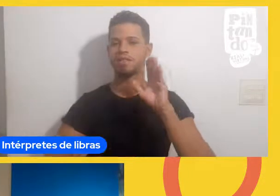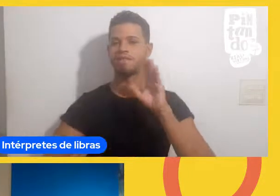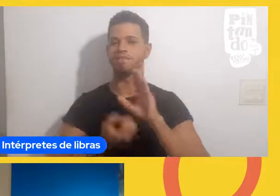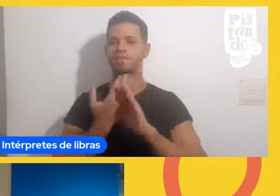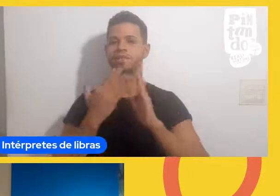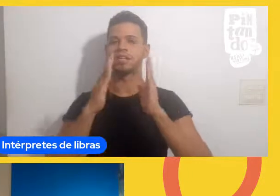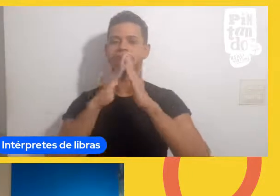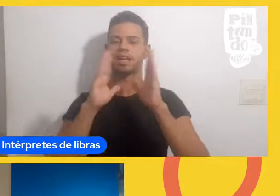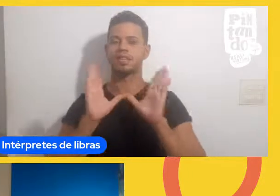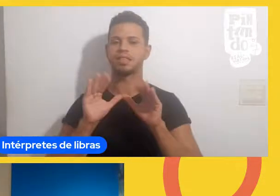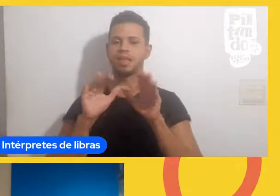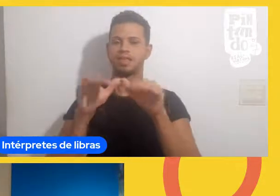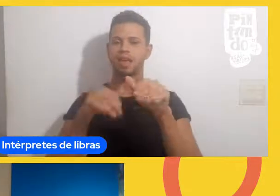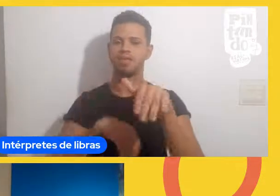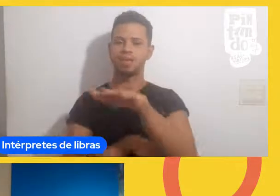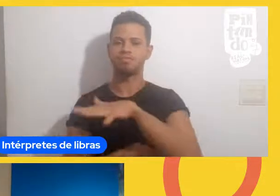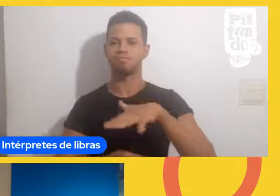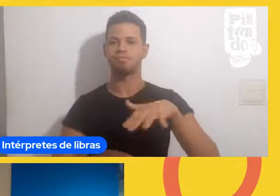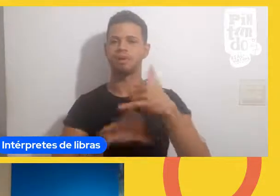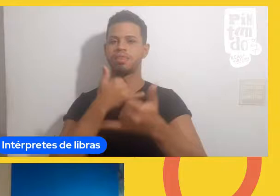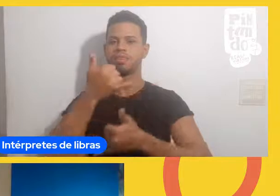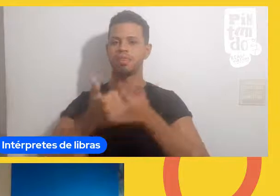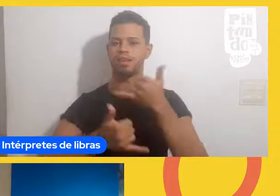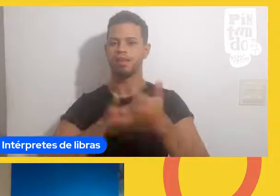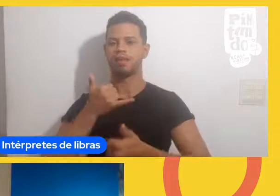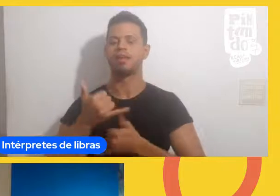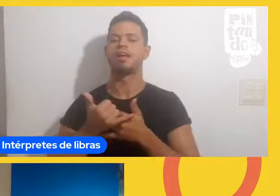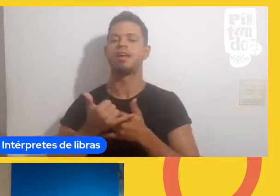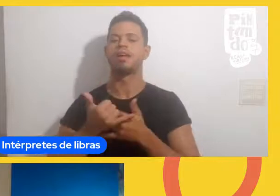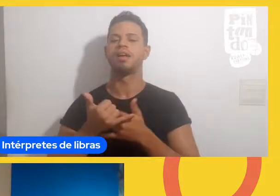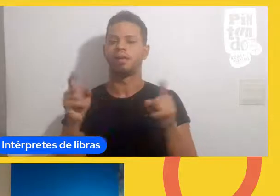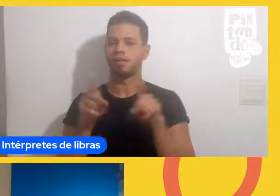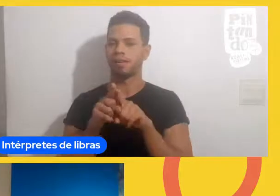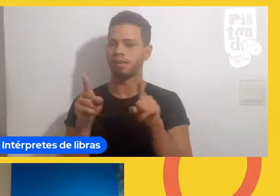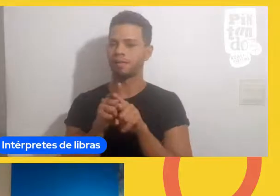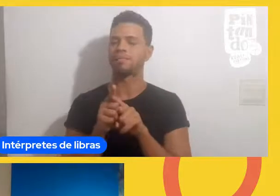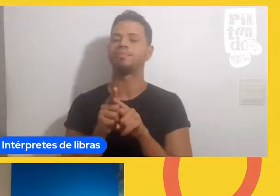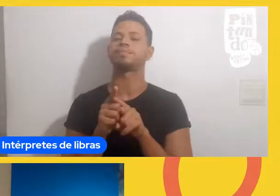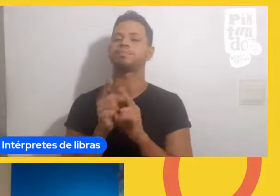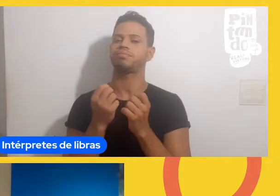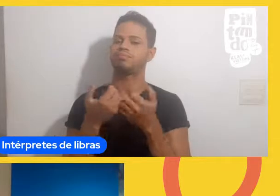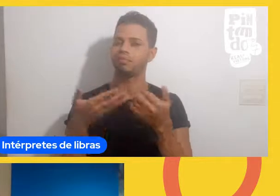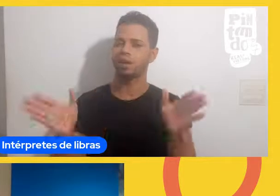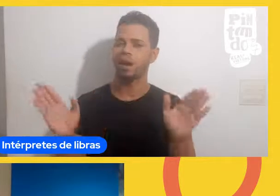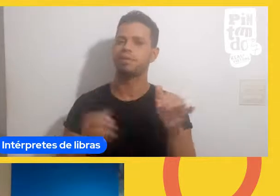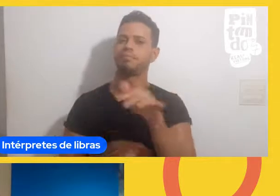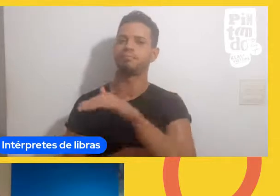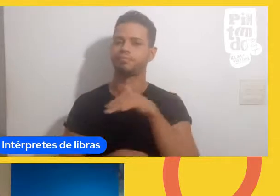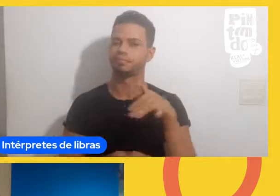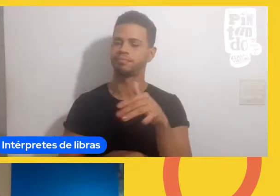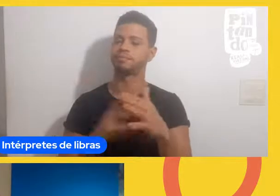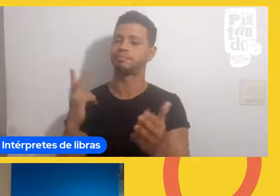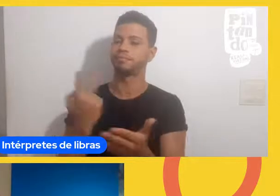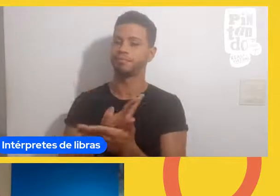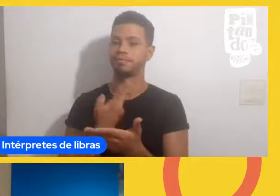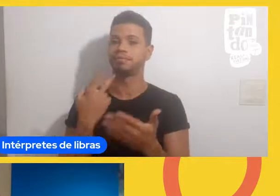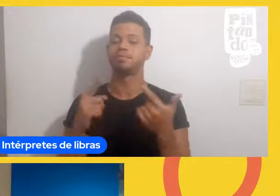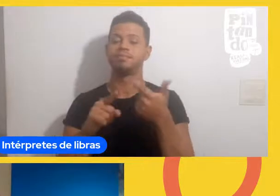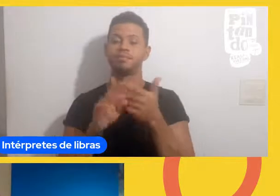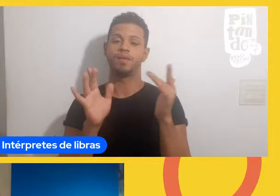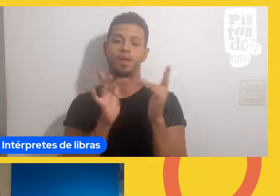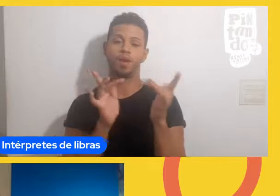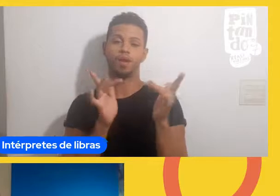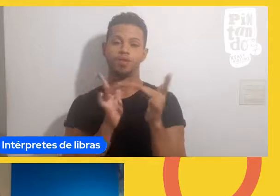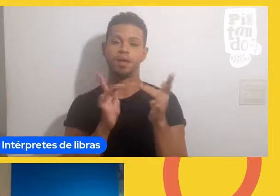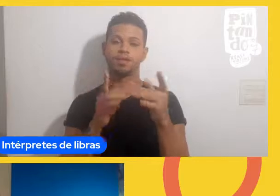um espaço de brincar, onde ela também abre esse espaço, né, para as relações acontecerem a partir do contato também, tanto do